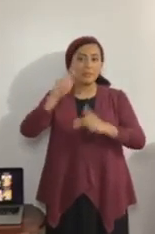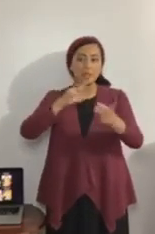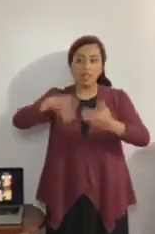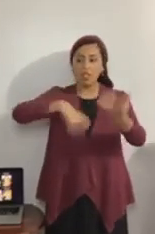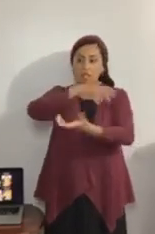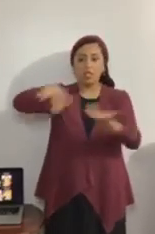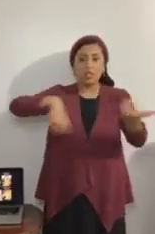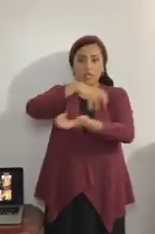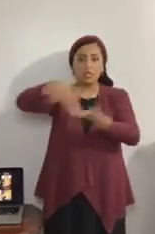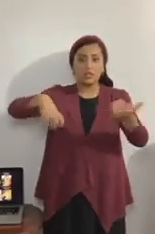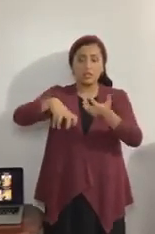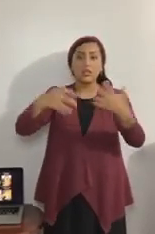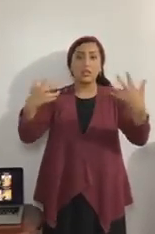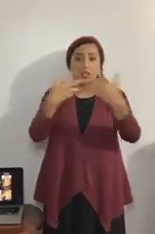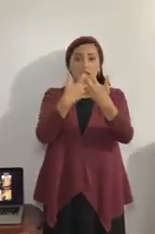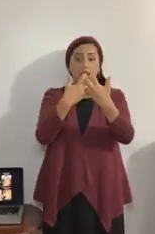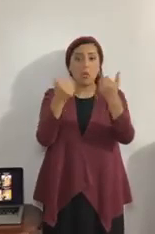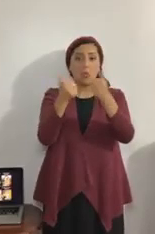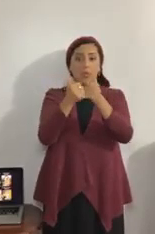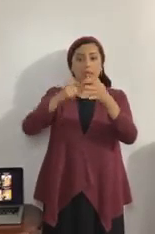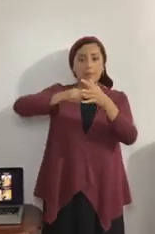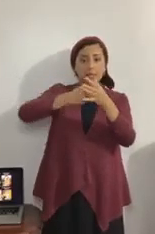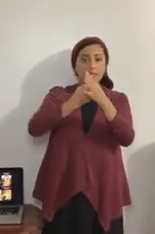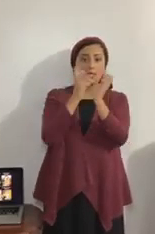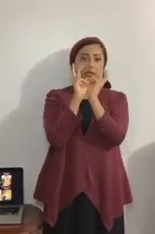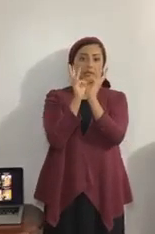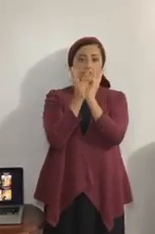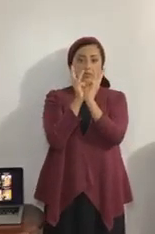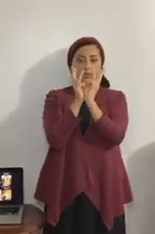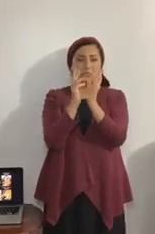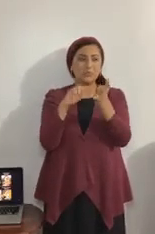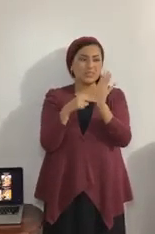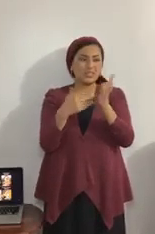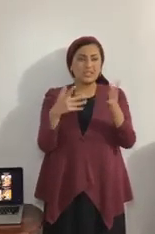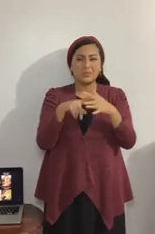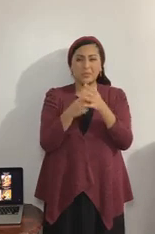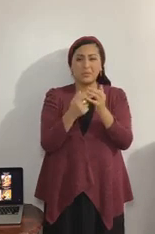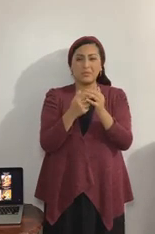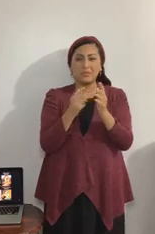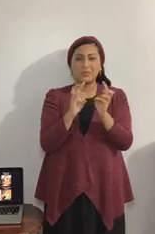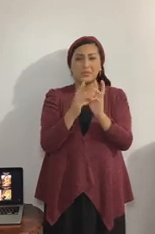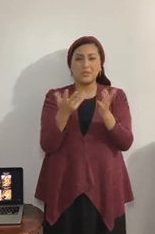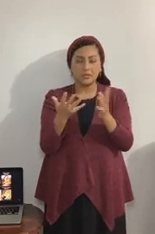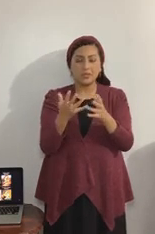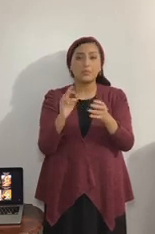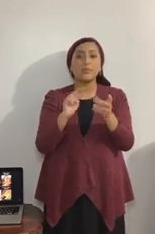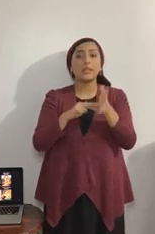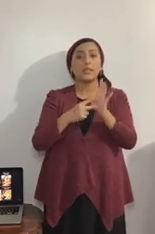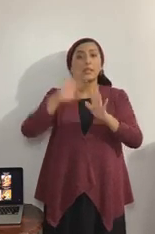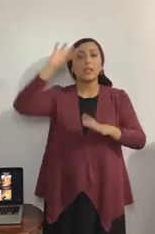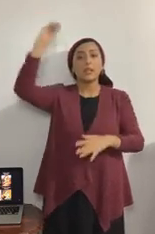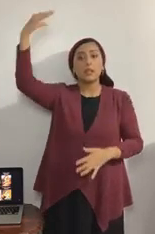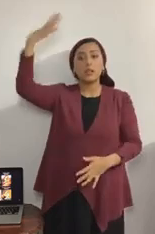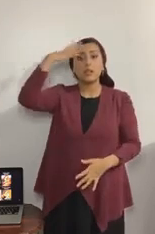fiestas concuerdan con el solsticio de invierno. ¿Qué es eso del solsticio de invierno? El sol está más distante de la